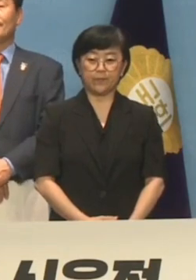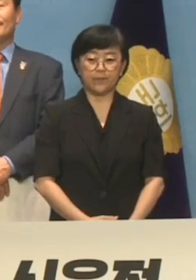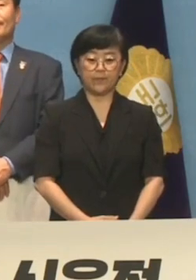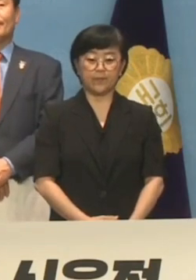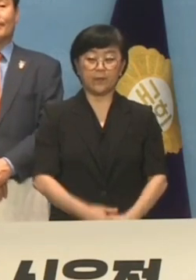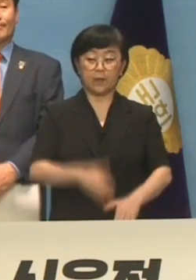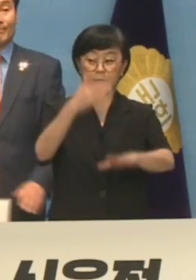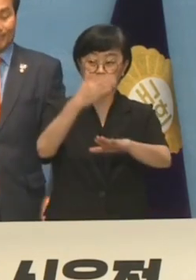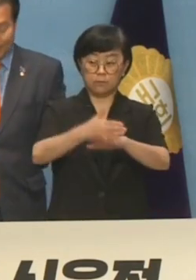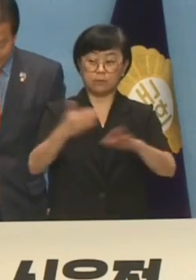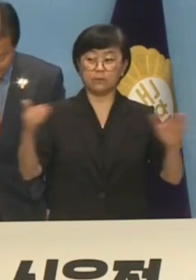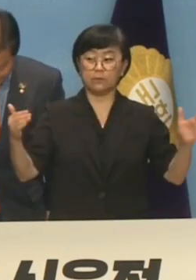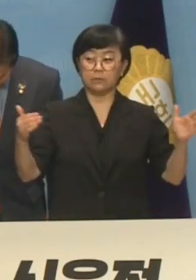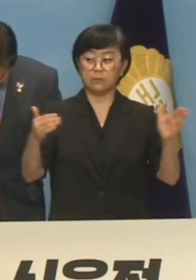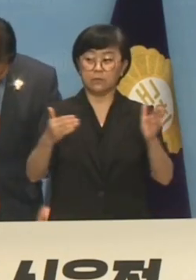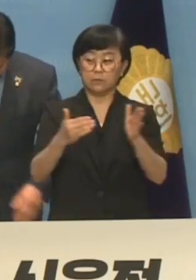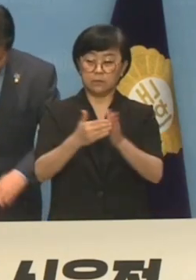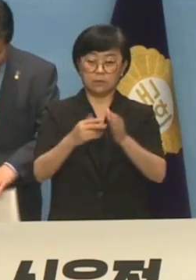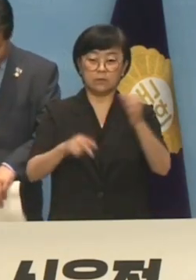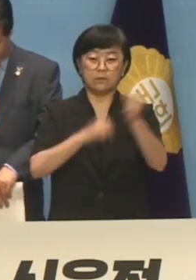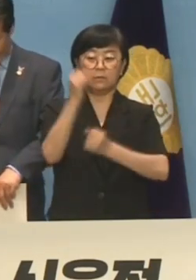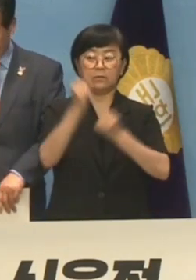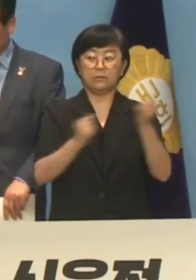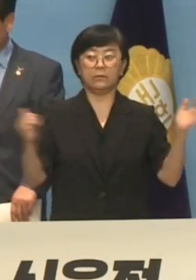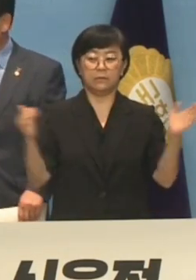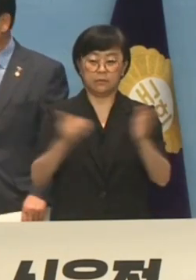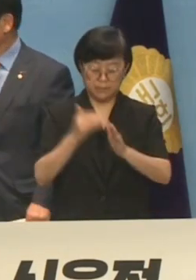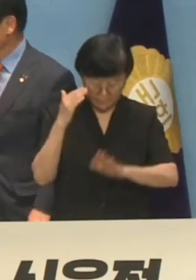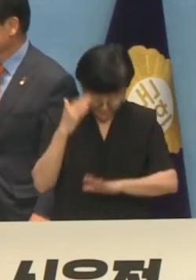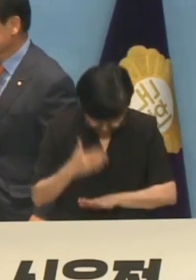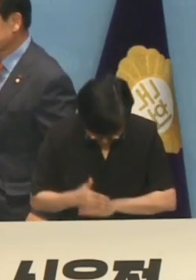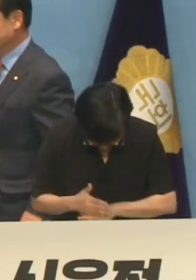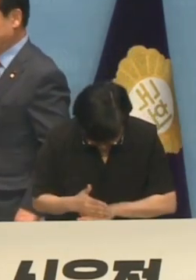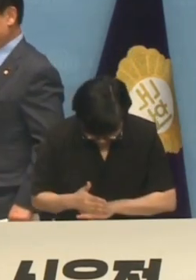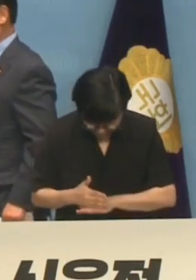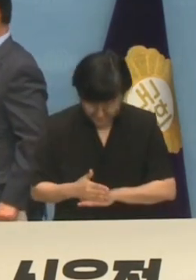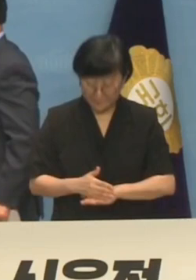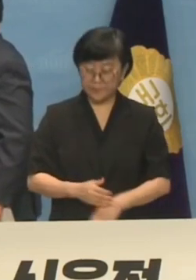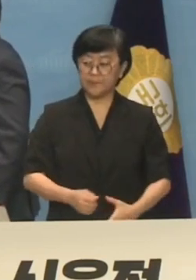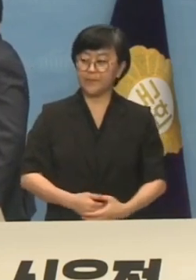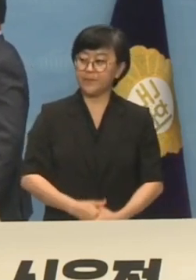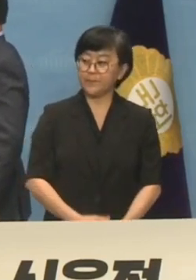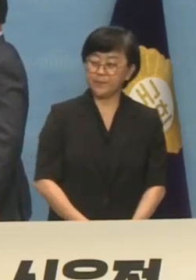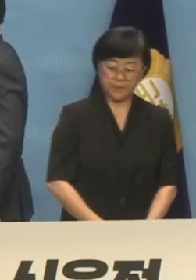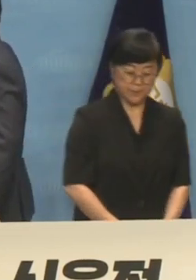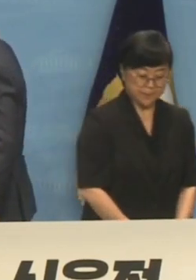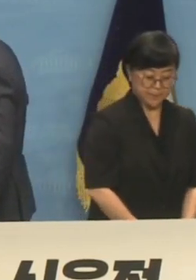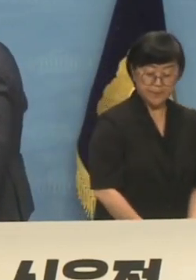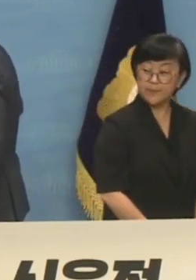네, 고맙습니다. 이상으로 기자회견 마치도록 하겠습니다. 고맙습니다.